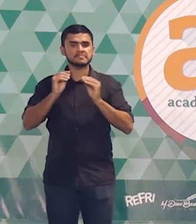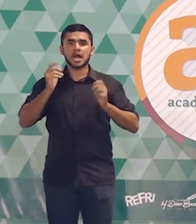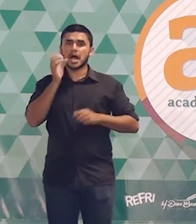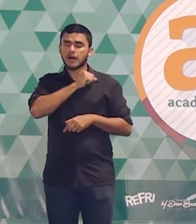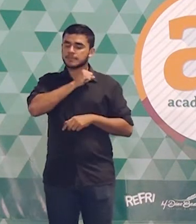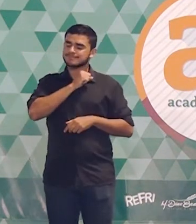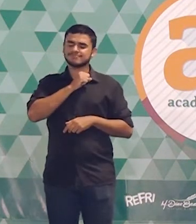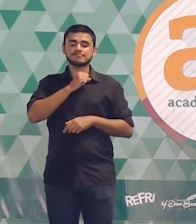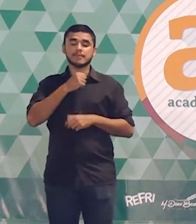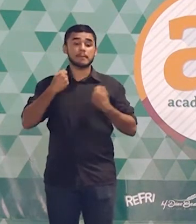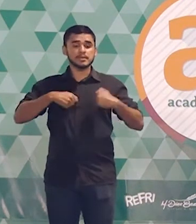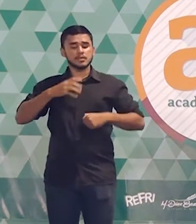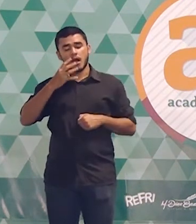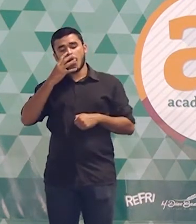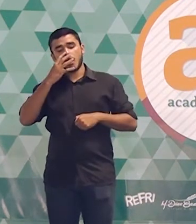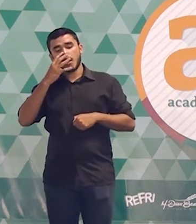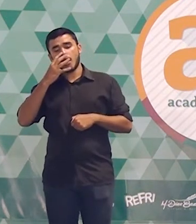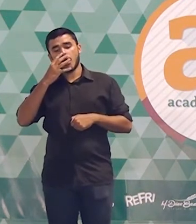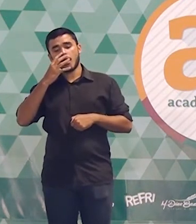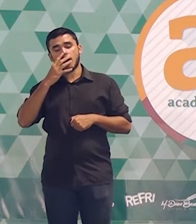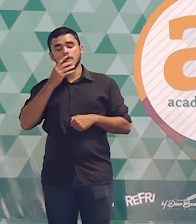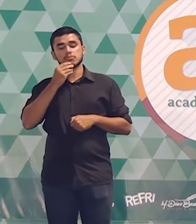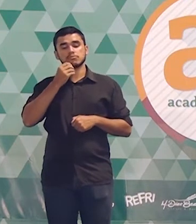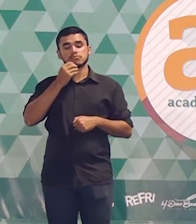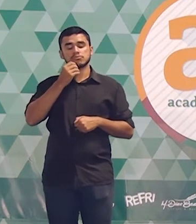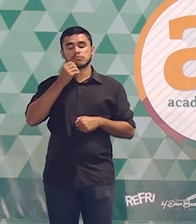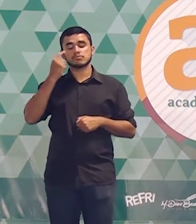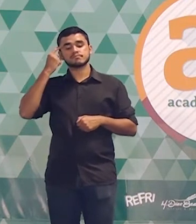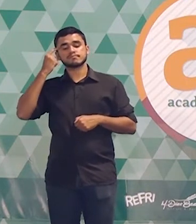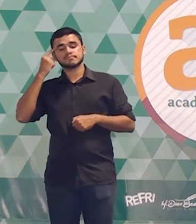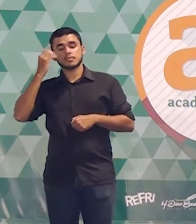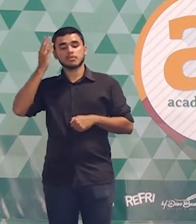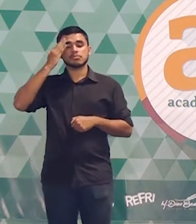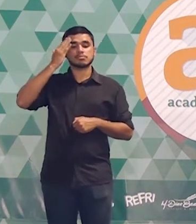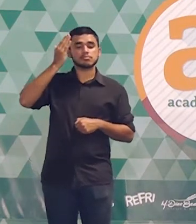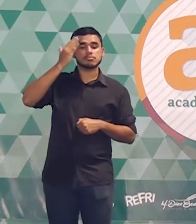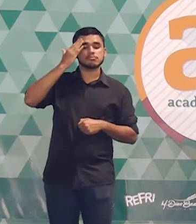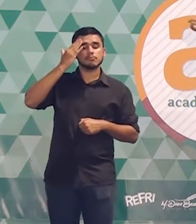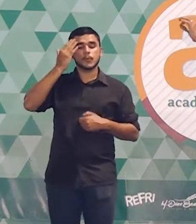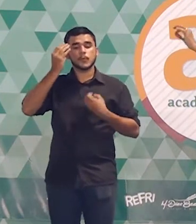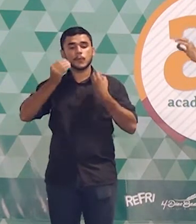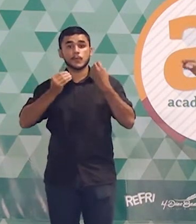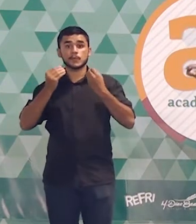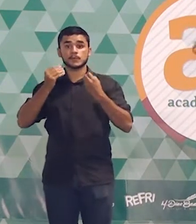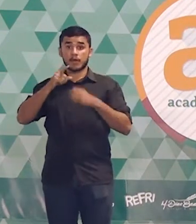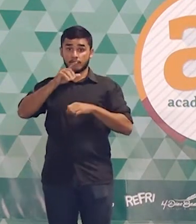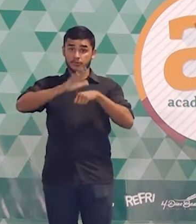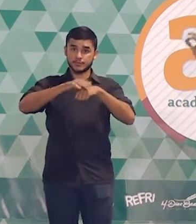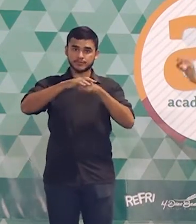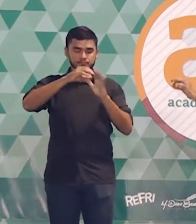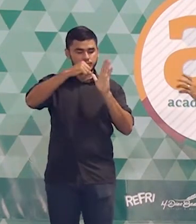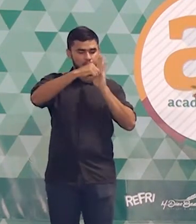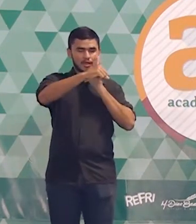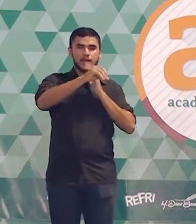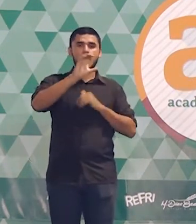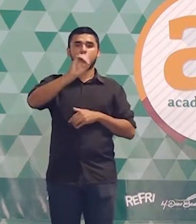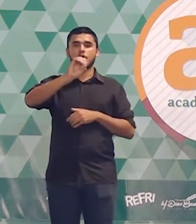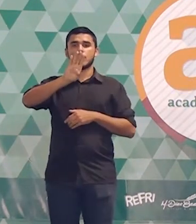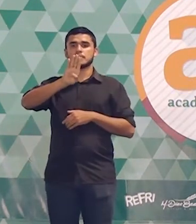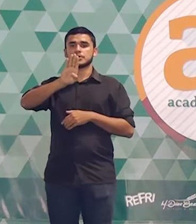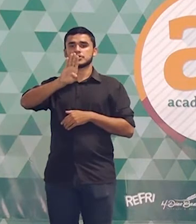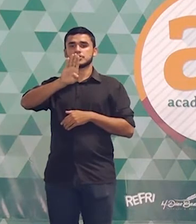riscar. Você trouxe caneta? Pois é um jogo de riscar. Risca onde tem